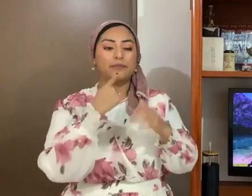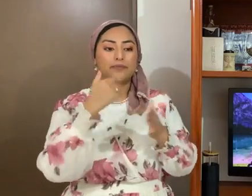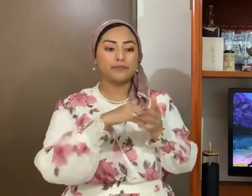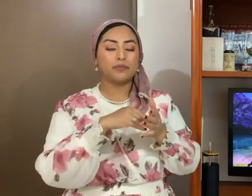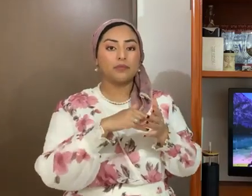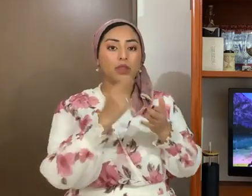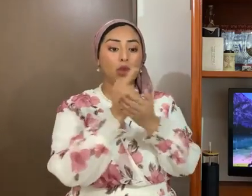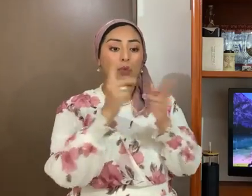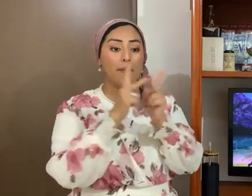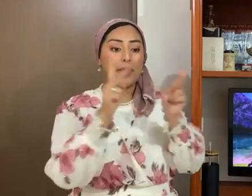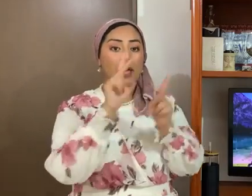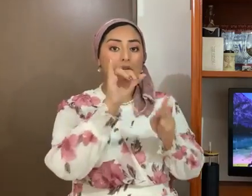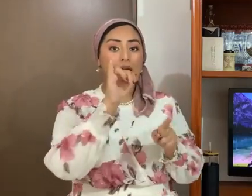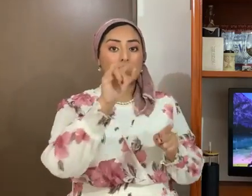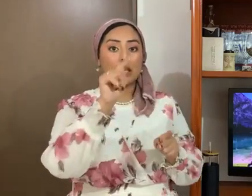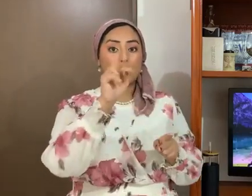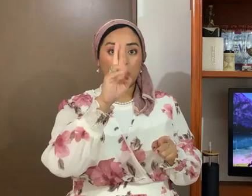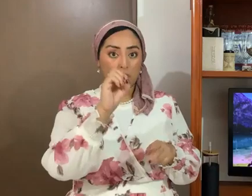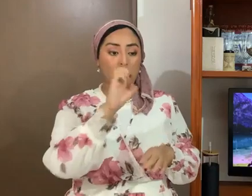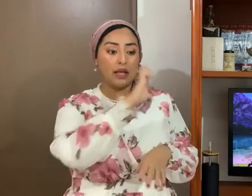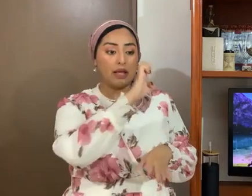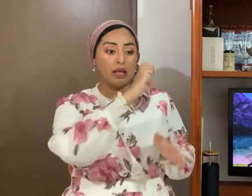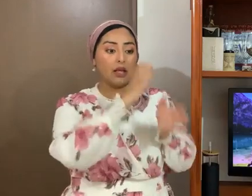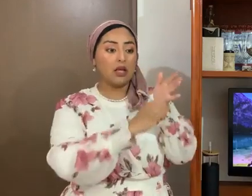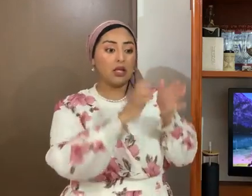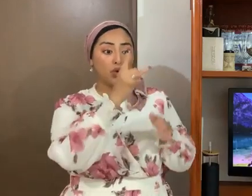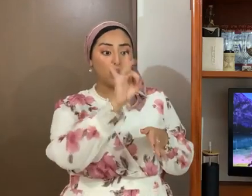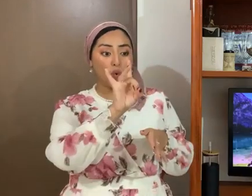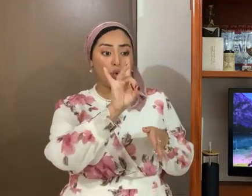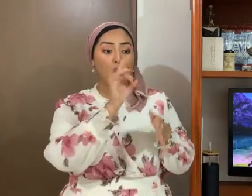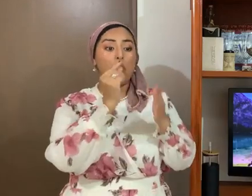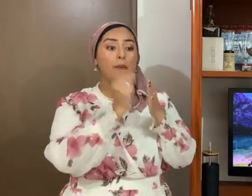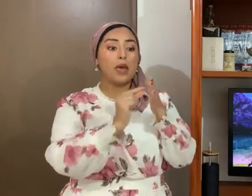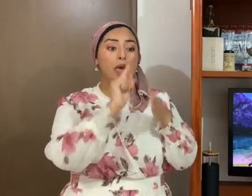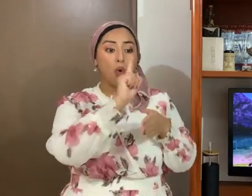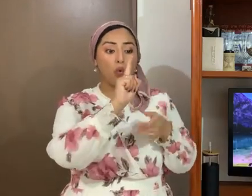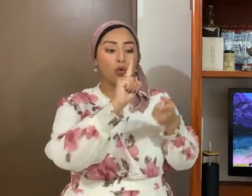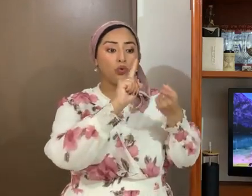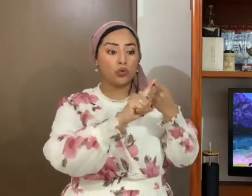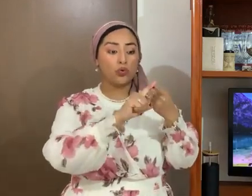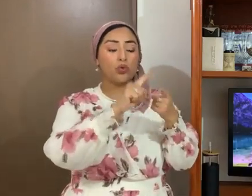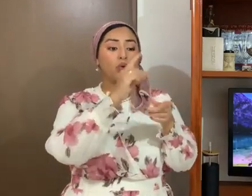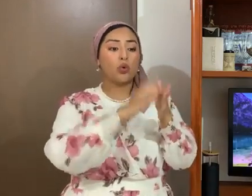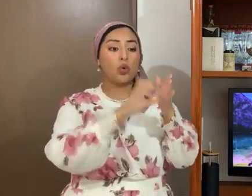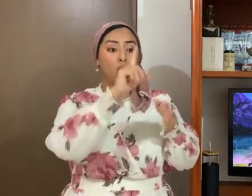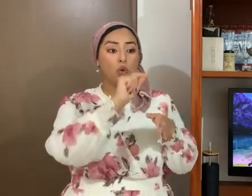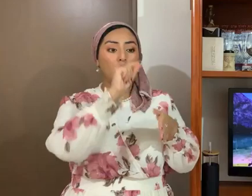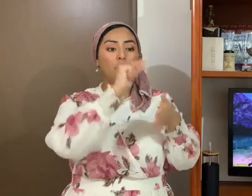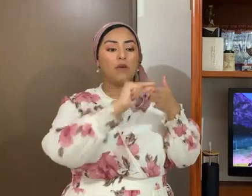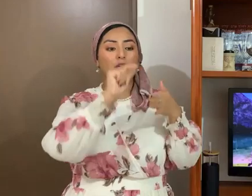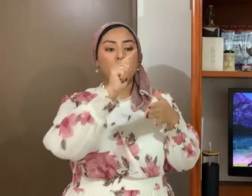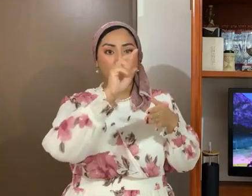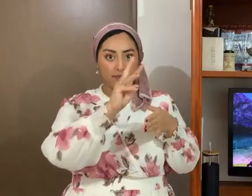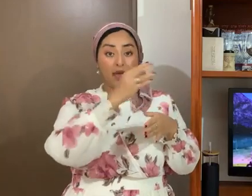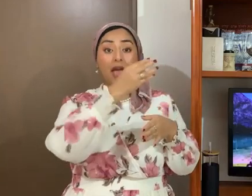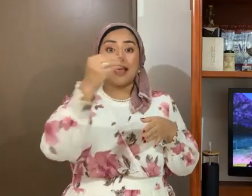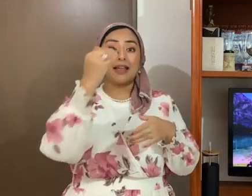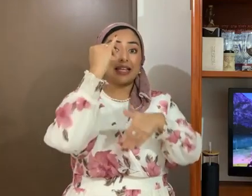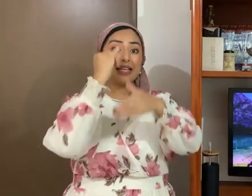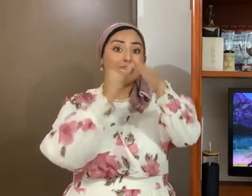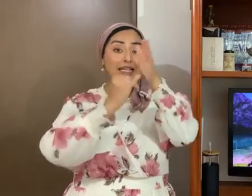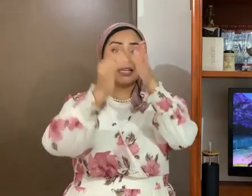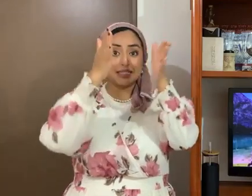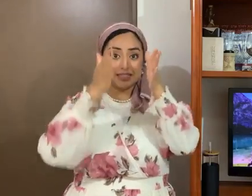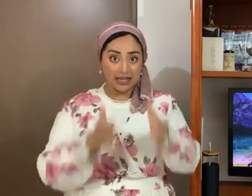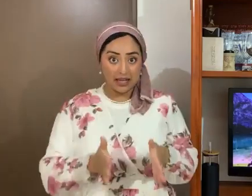repetir. Parashá Yitro desde Éxodo 18, verso 1 hasta el capítulo 20, verso 26. Y la conclusión,